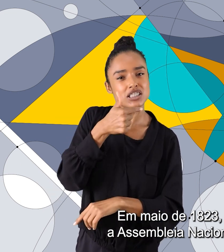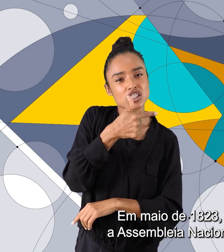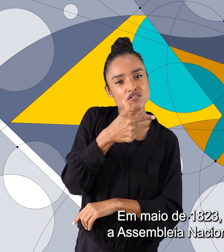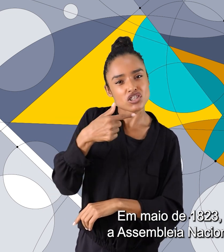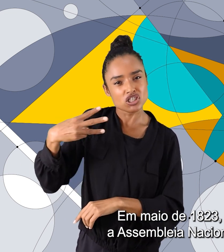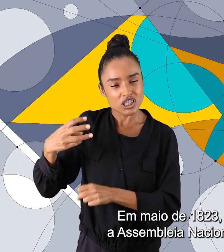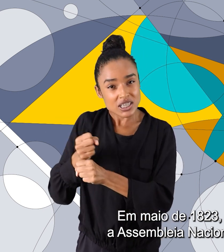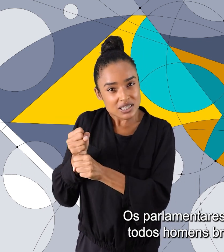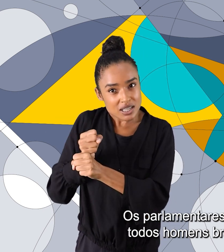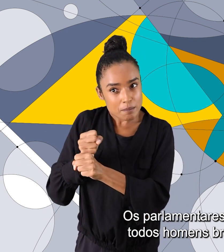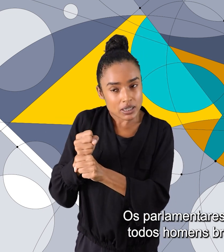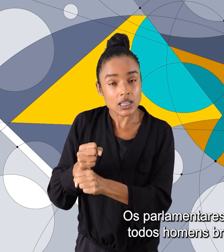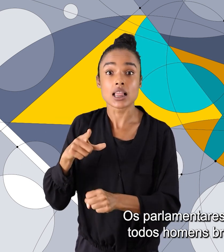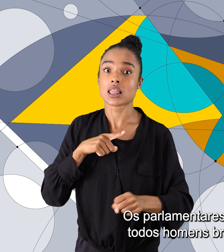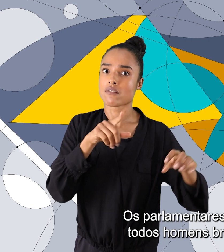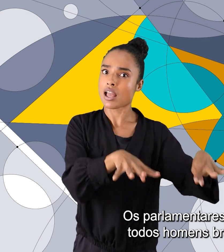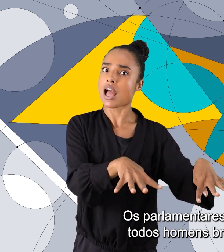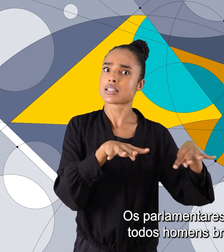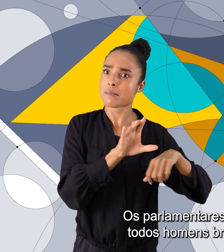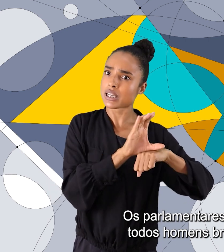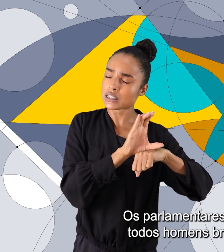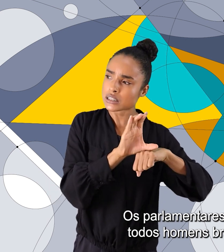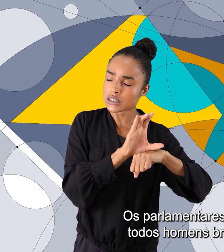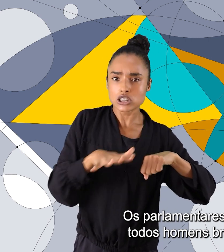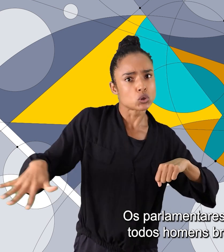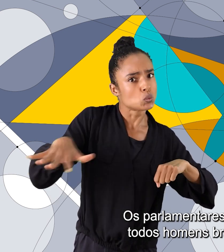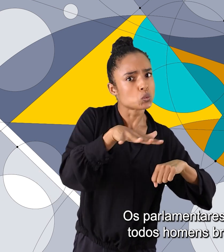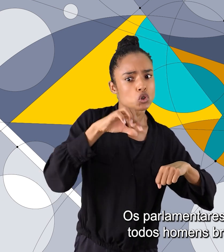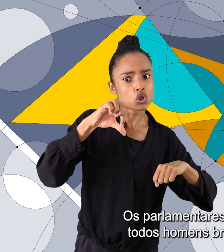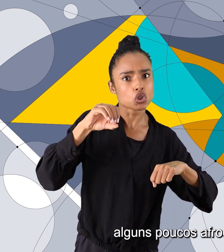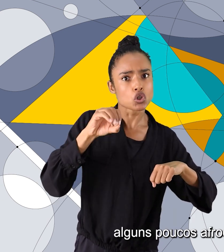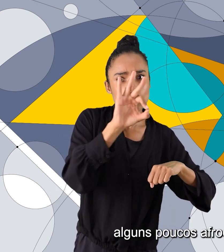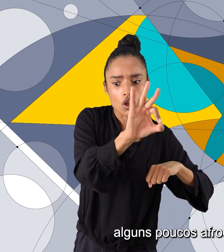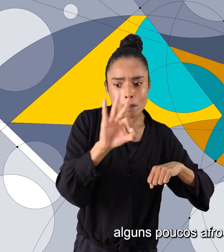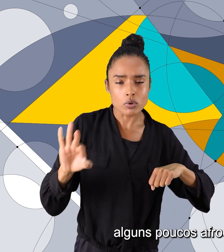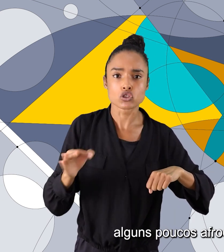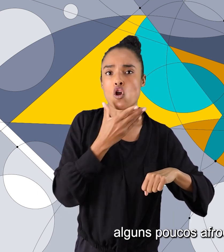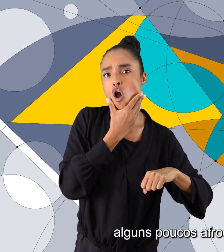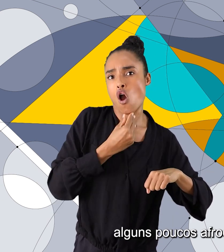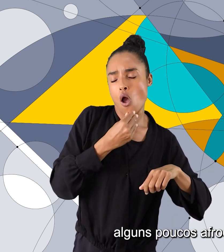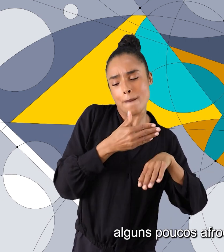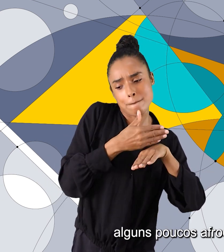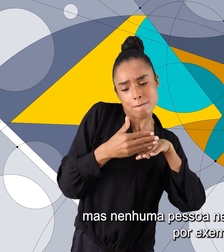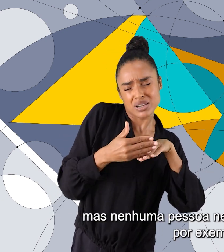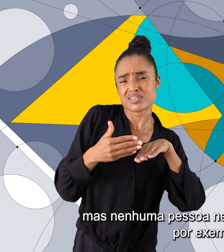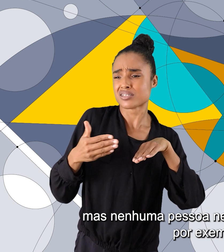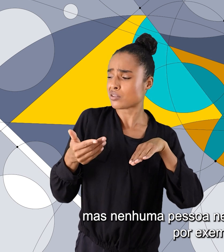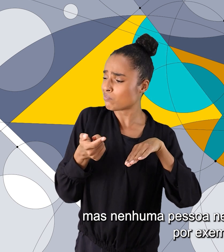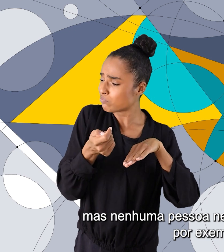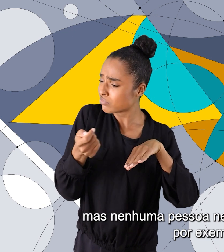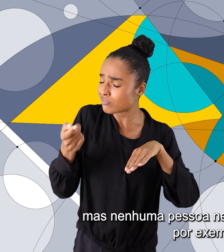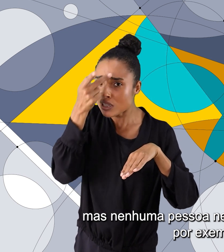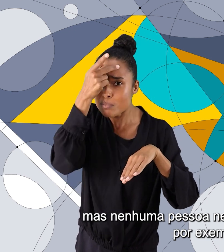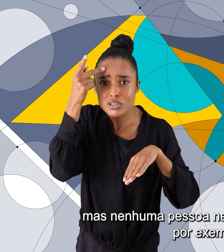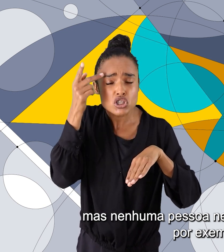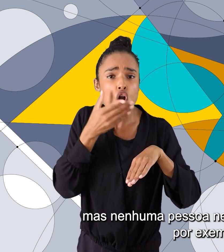Nacional Constituinte. Os parlamentares eram quase todos homens brancos, ricos, alguns poucos afrodescendentes, mas nenhuma pessoa